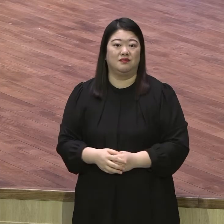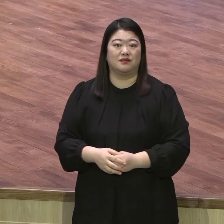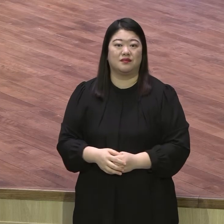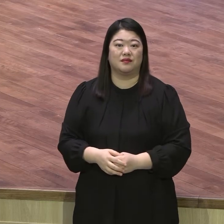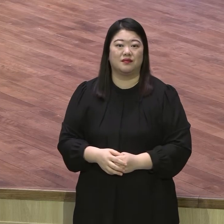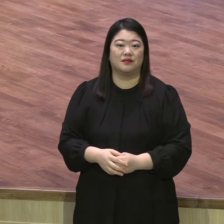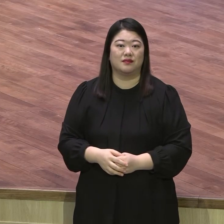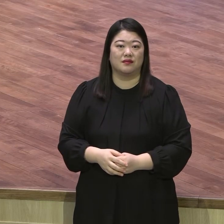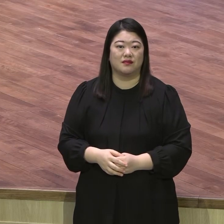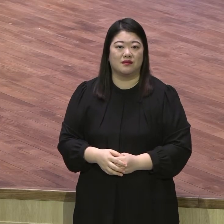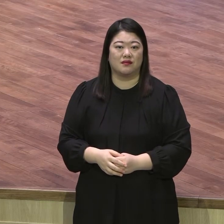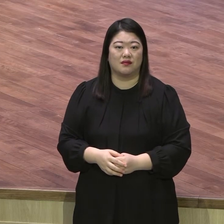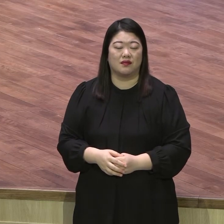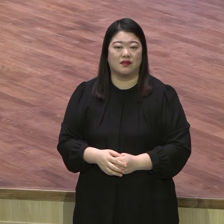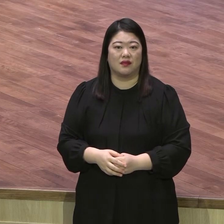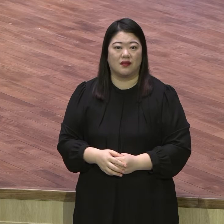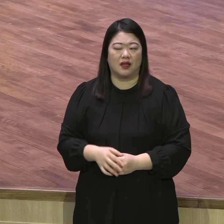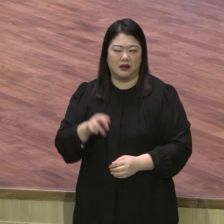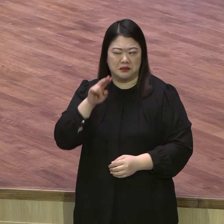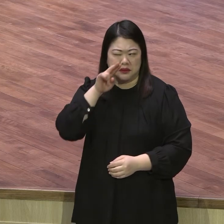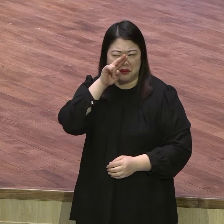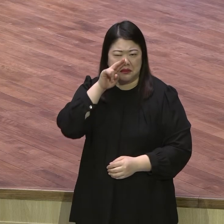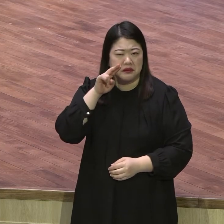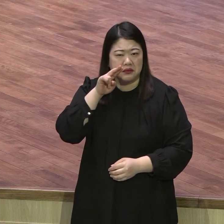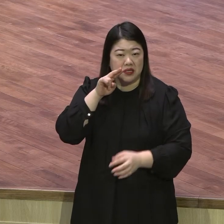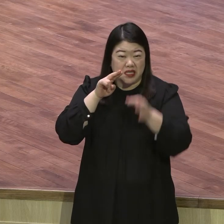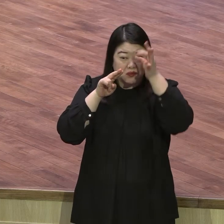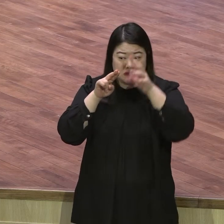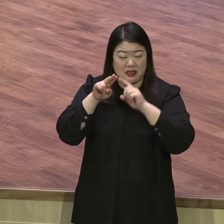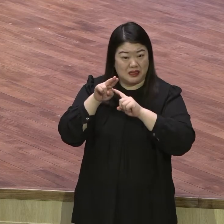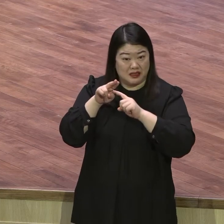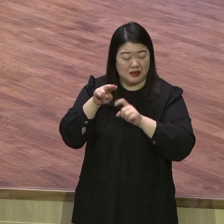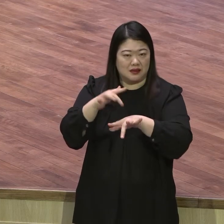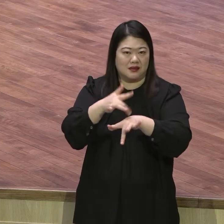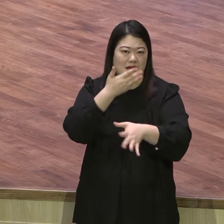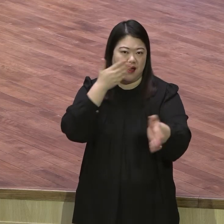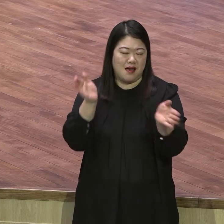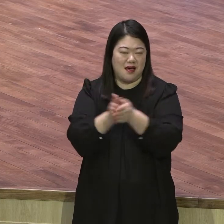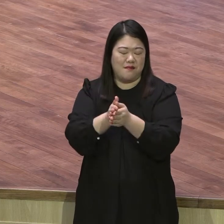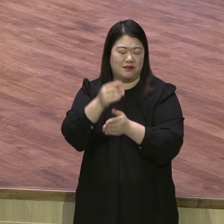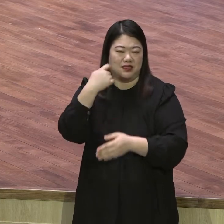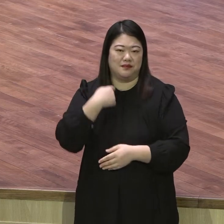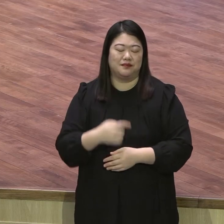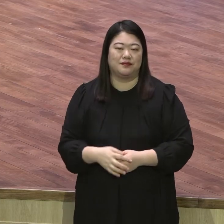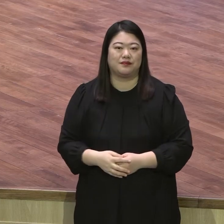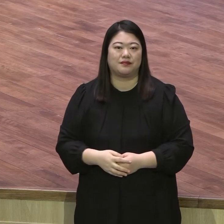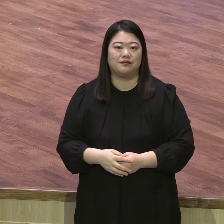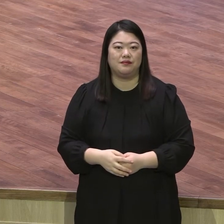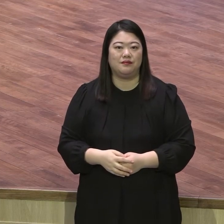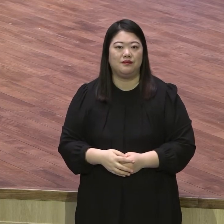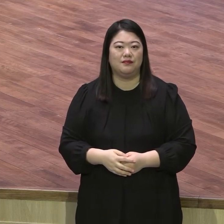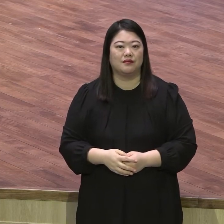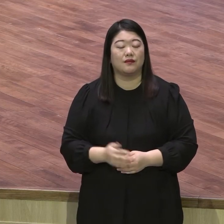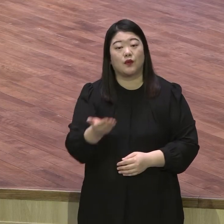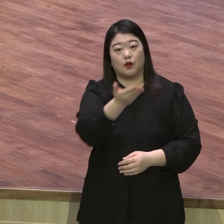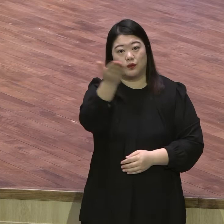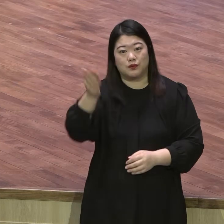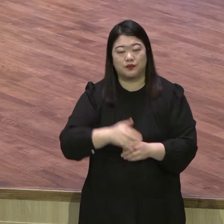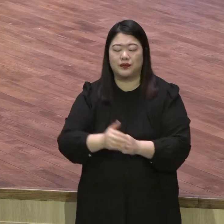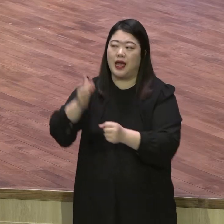완전 사단 심부름만 장악해 버렸다 전부 다 허감이요. 그렇기 때문에 여러분이 하나님의 나라를